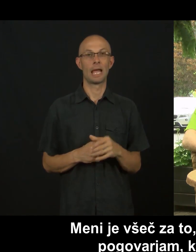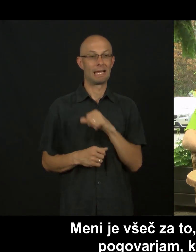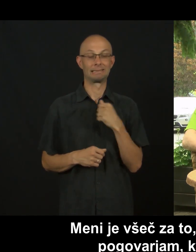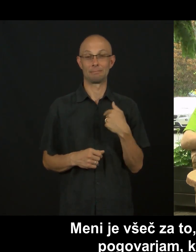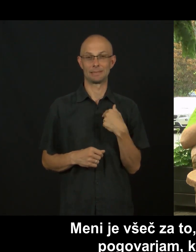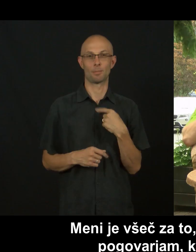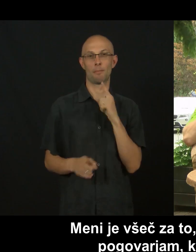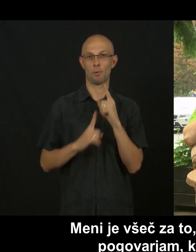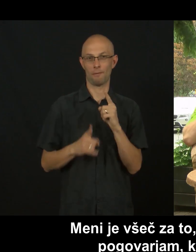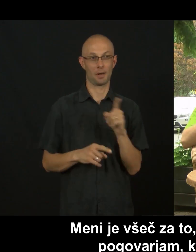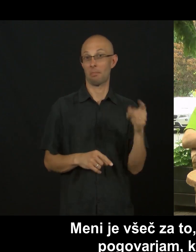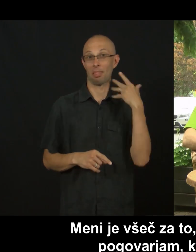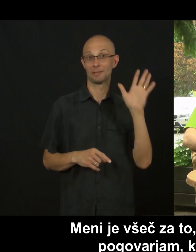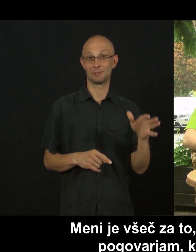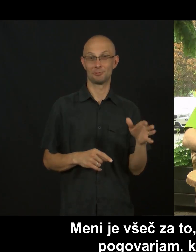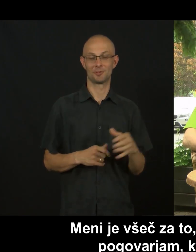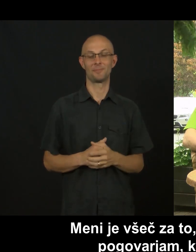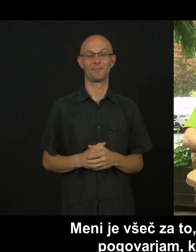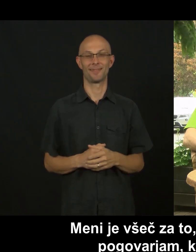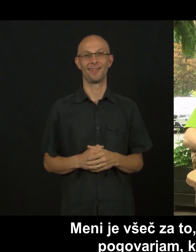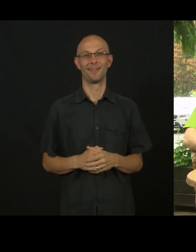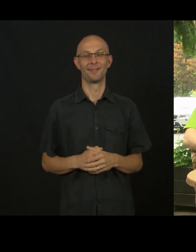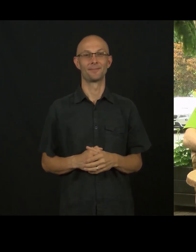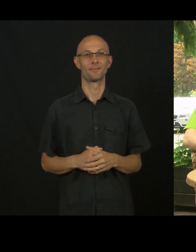se sam s sabo pogovarjam, ker me ne sliši.